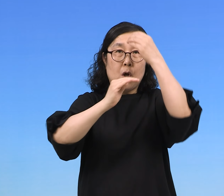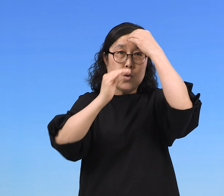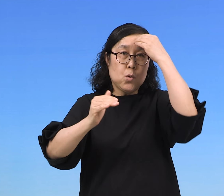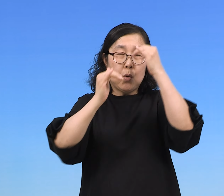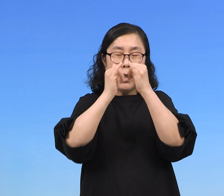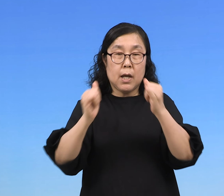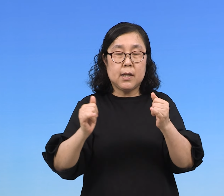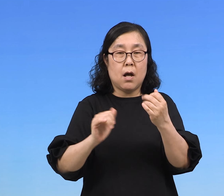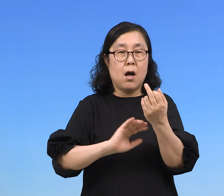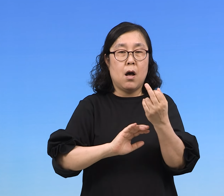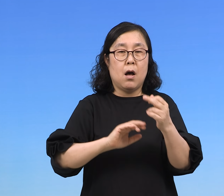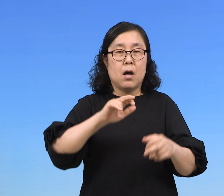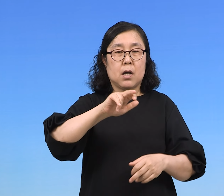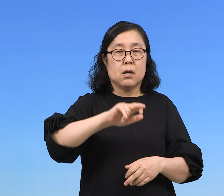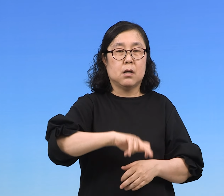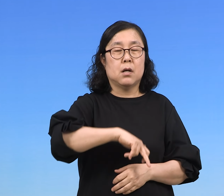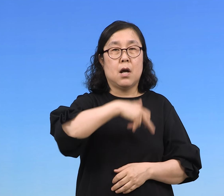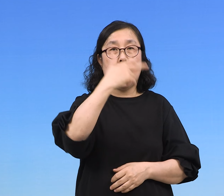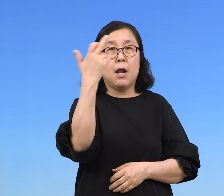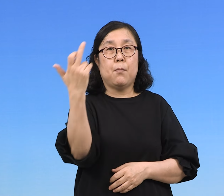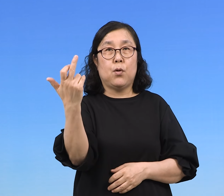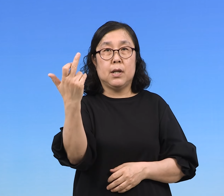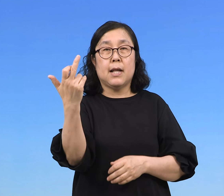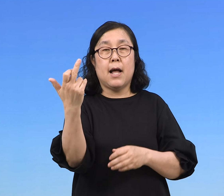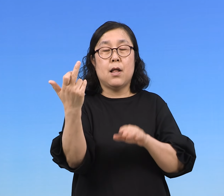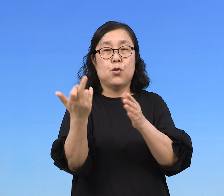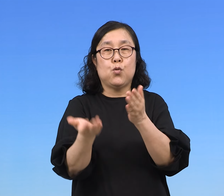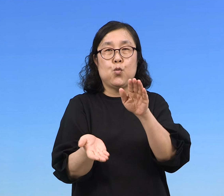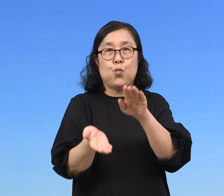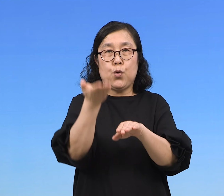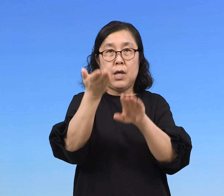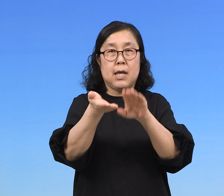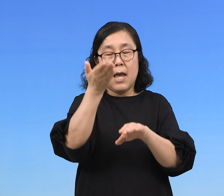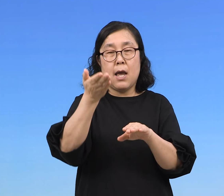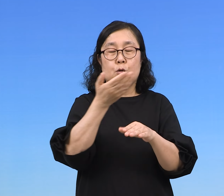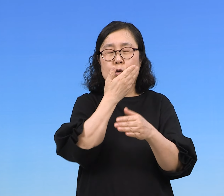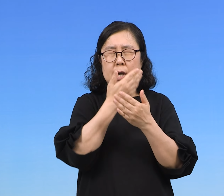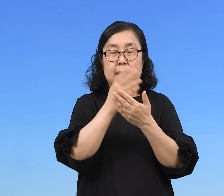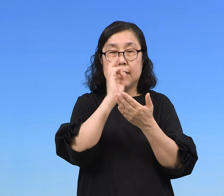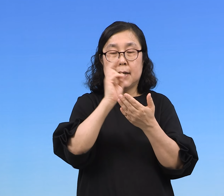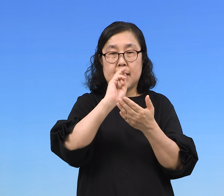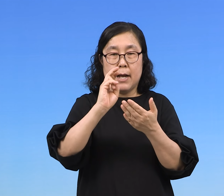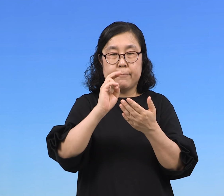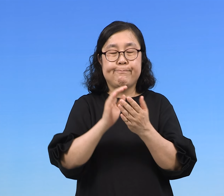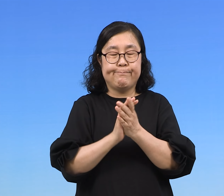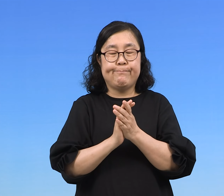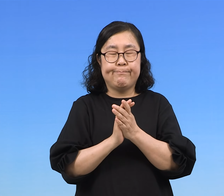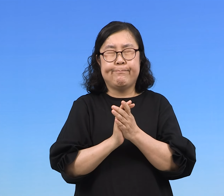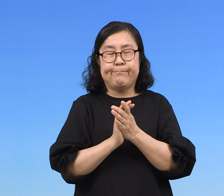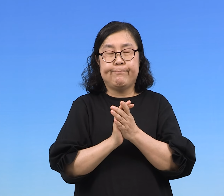위에 귀한 찬양을 들으시면서 준비하신 헌금 주님께 드리도록 하겠습니다.